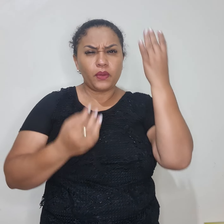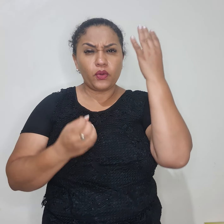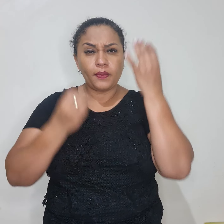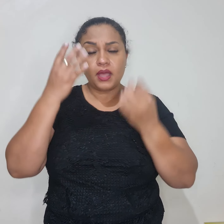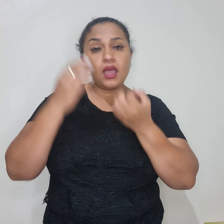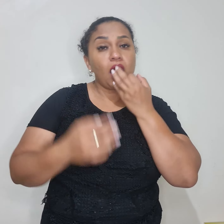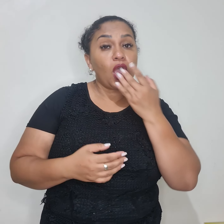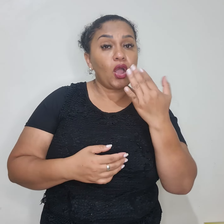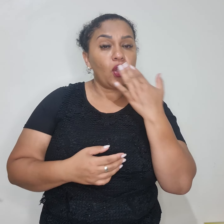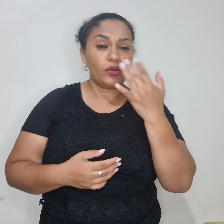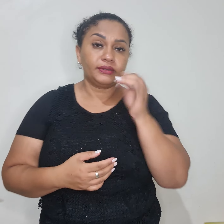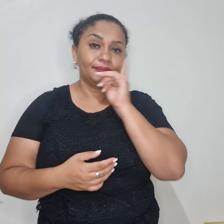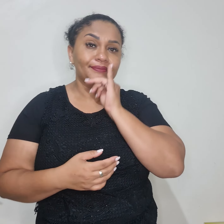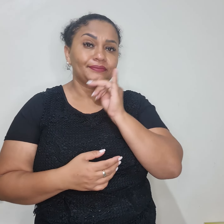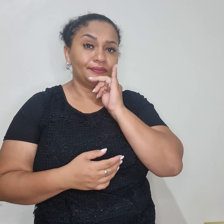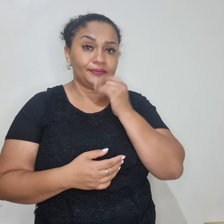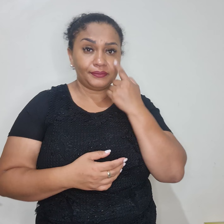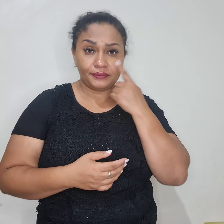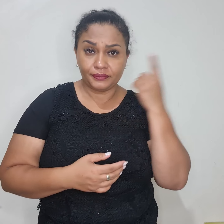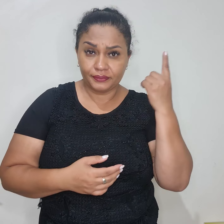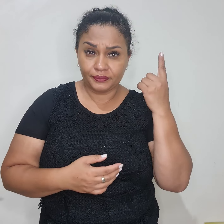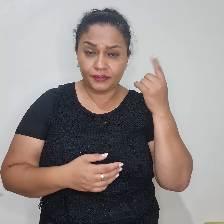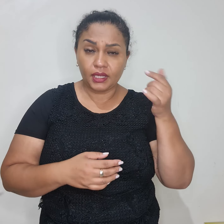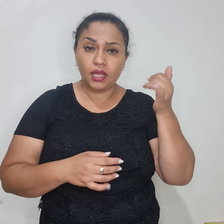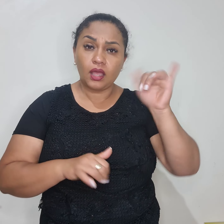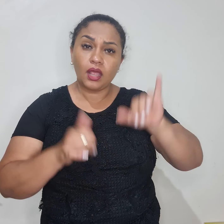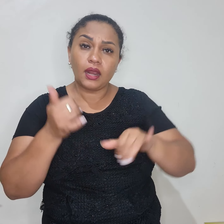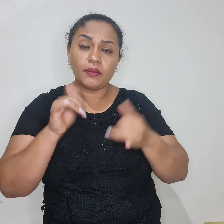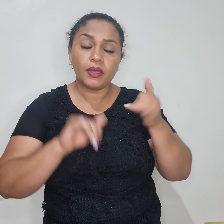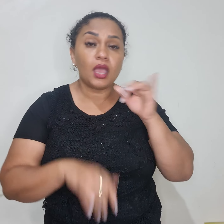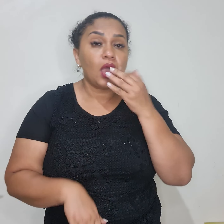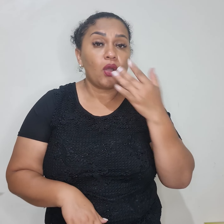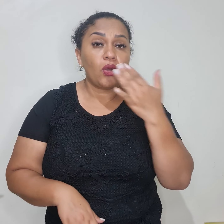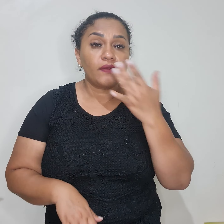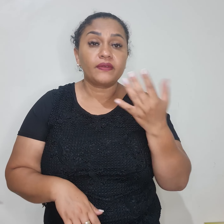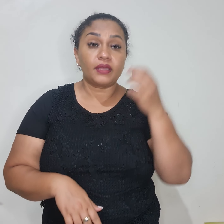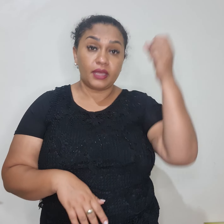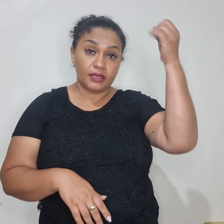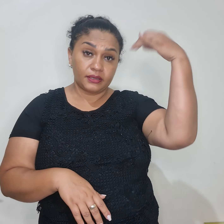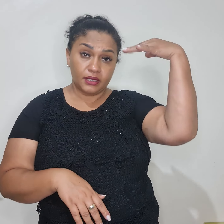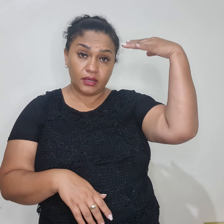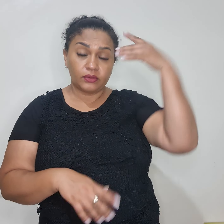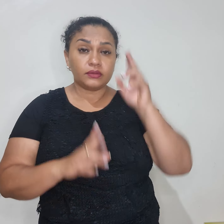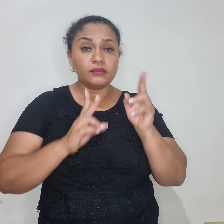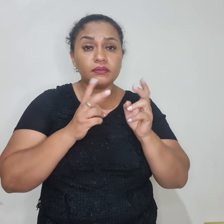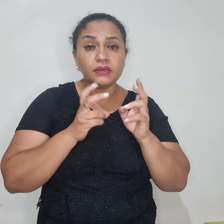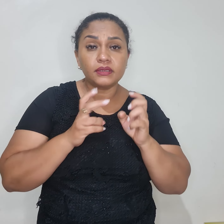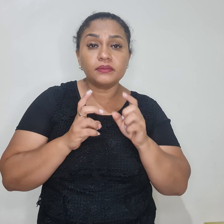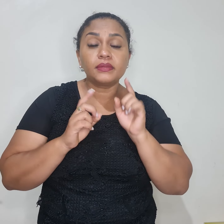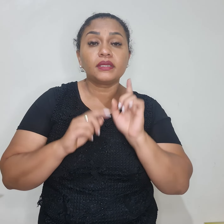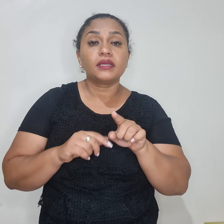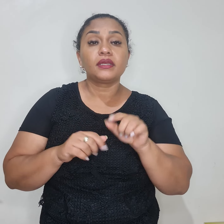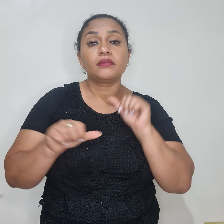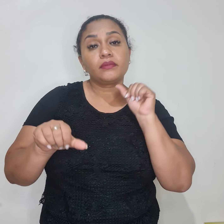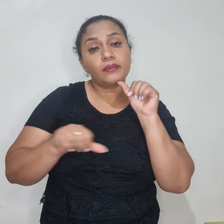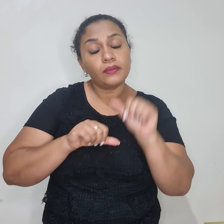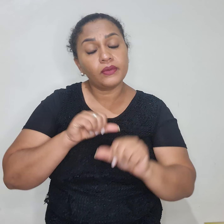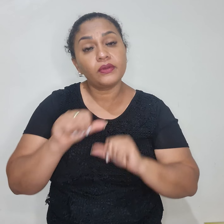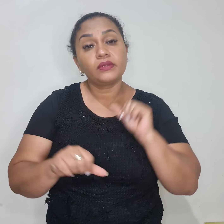nós temos exemplos de alguns elementos coloridos. Consequentemente, essa luz observada é através dessa mudança, dessa transformação